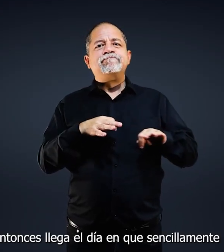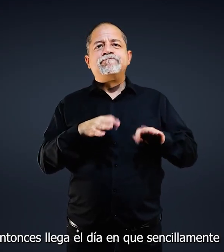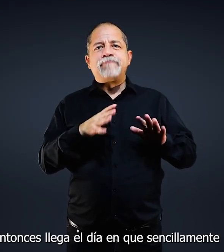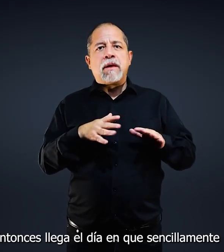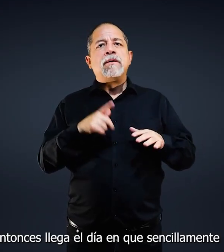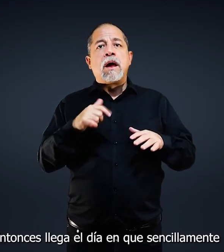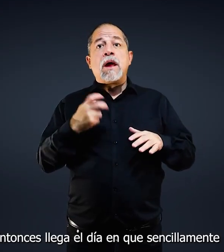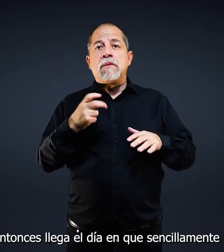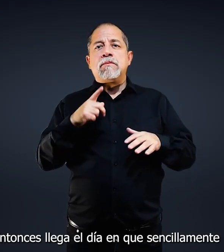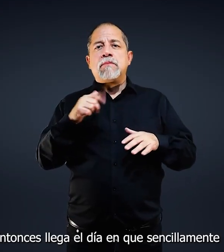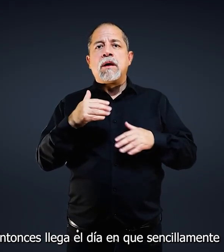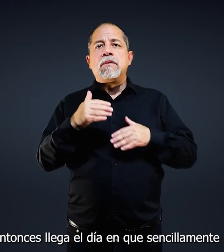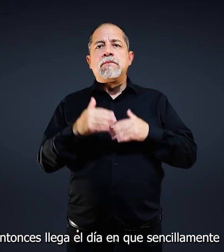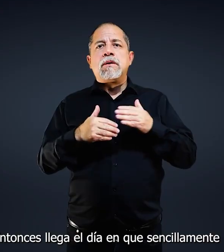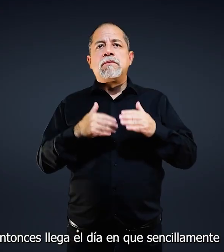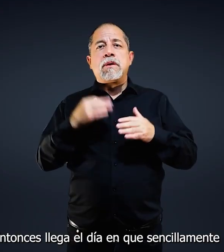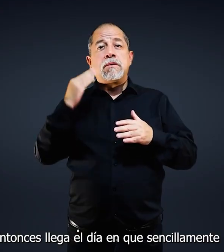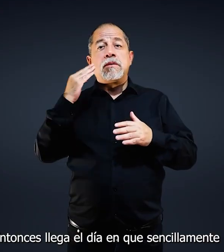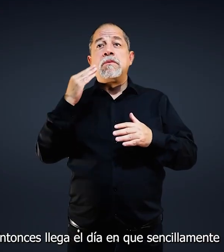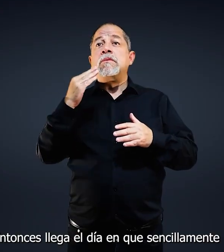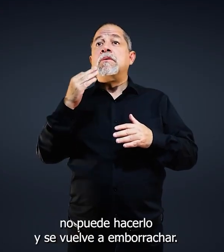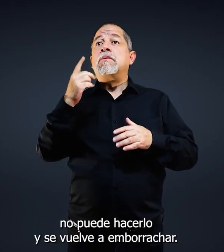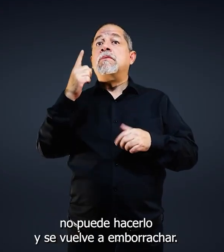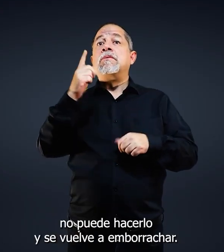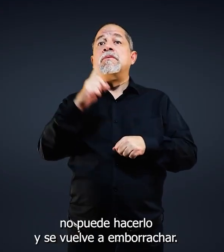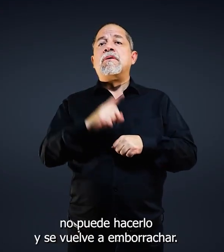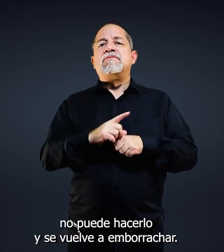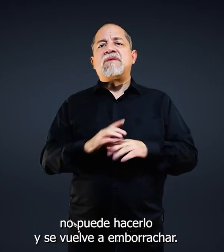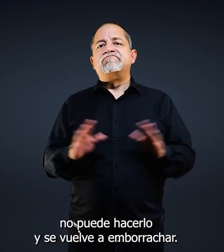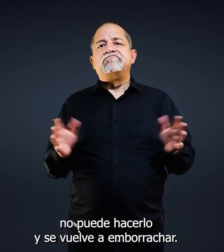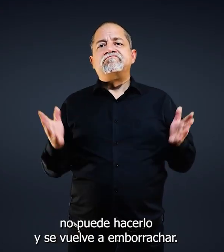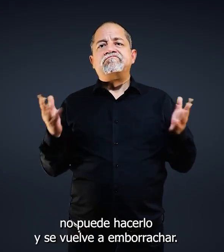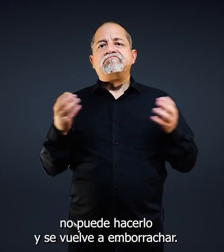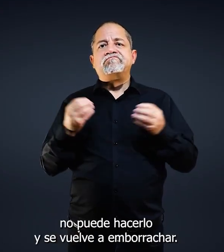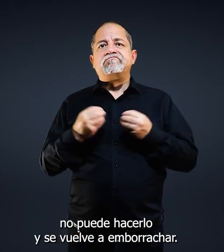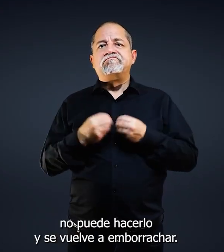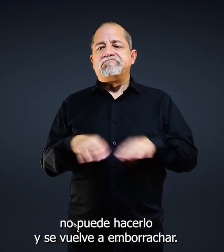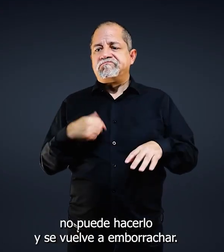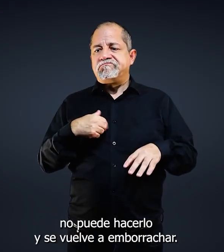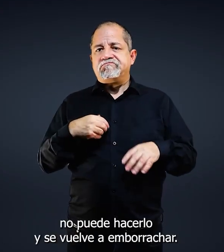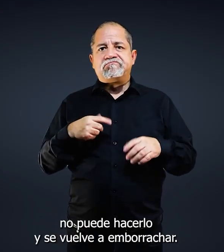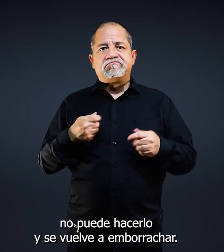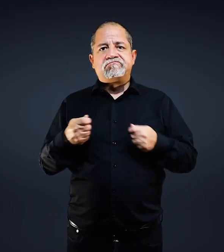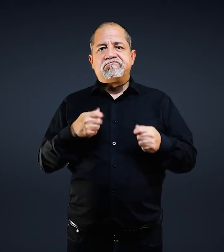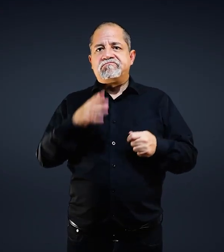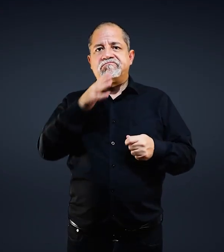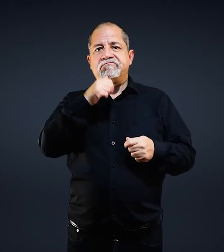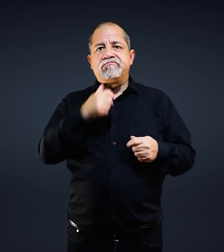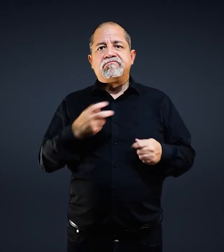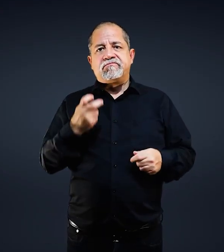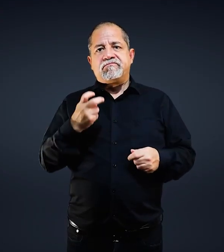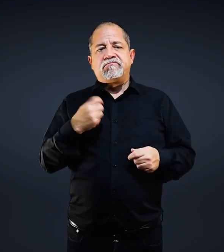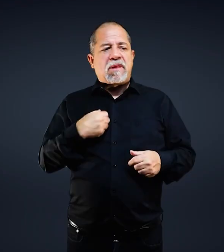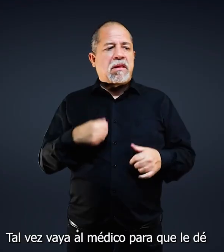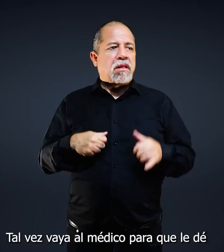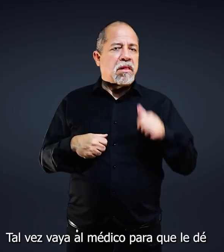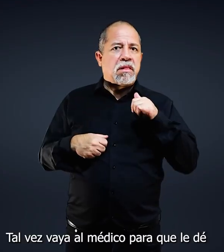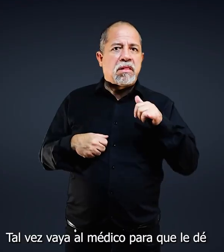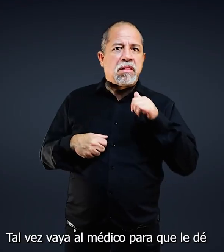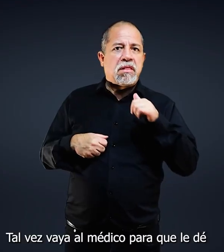Entonces, llega el día en que sencillamente no puede hacerlo y se vuelve a emborrachar. Tal vez vaya al médico